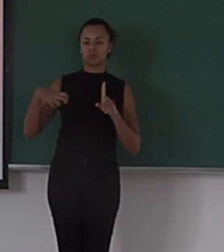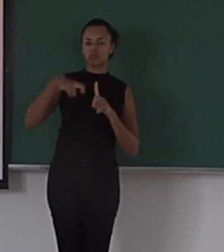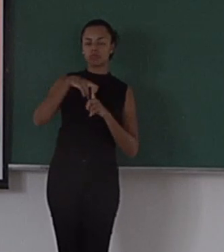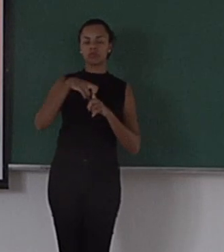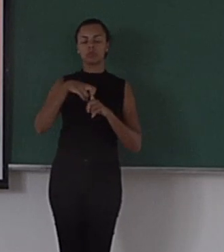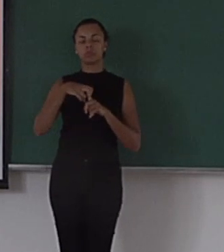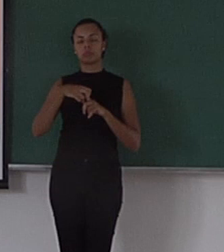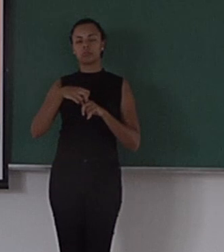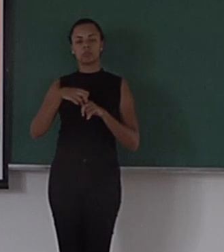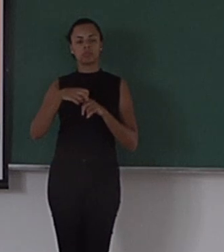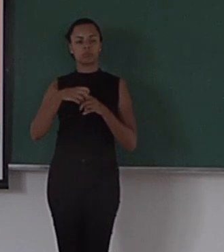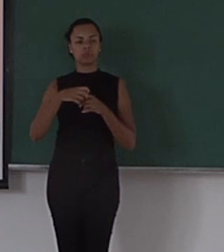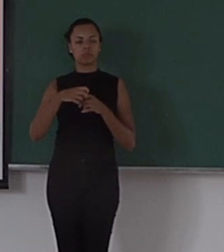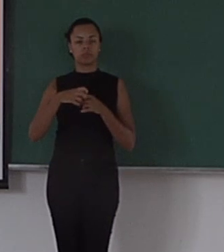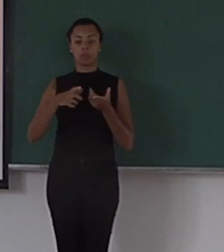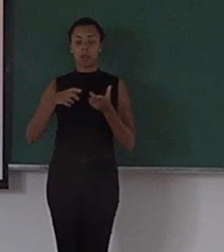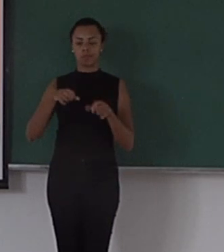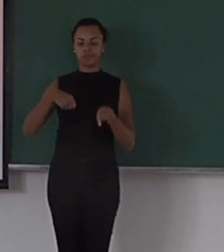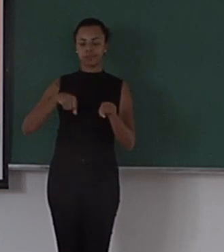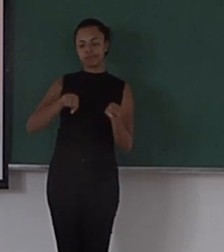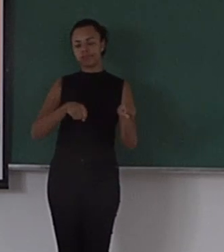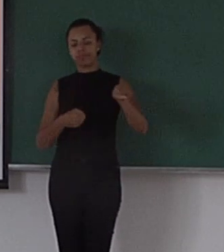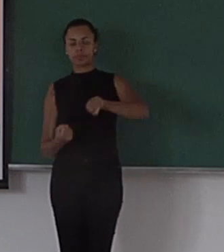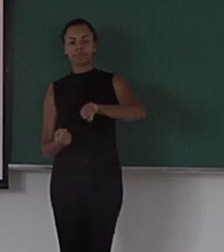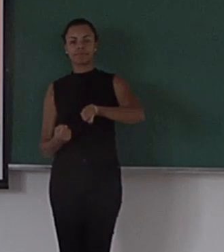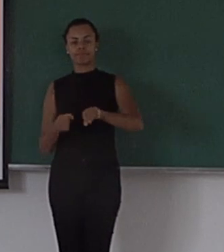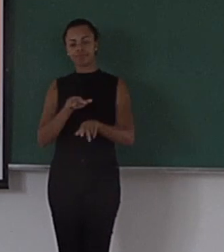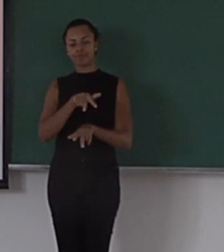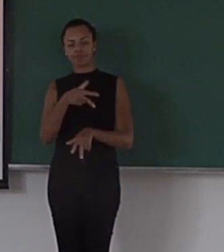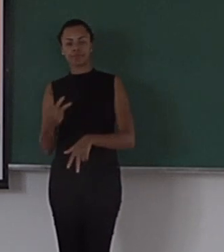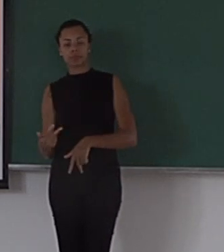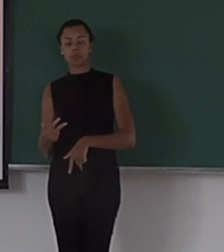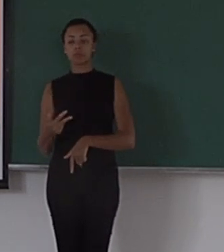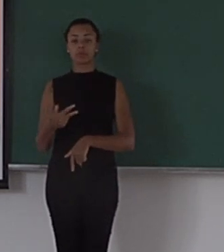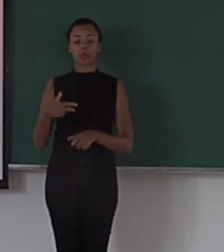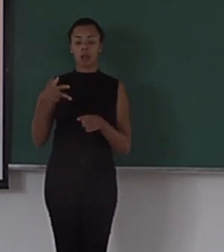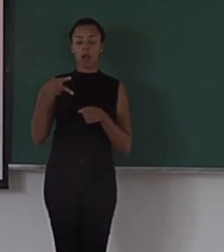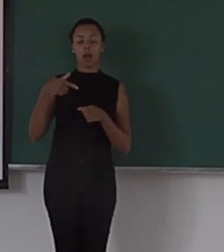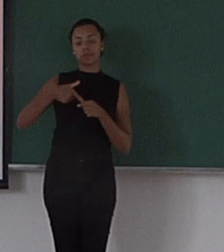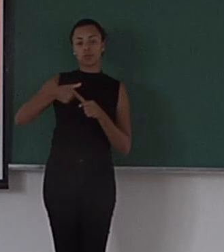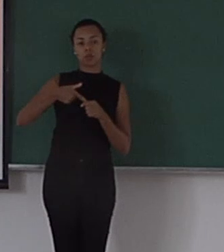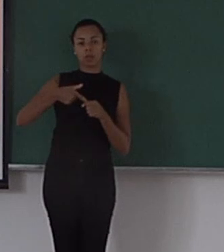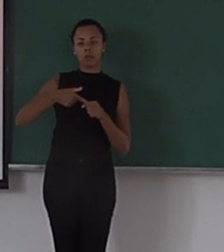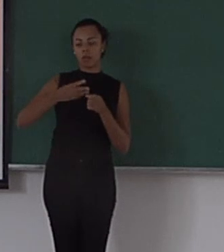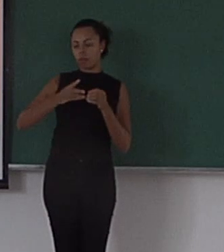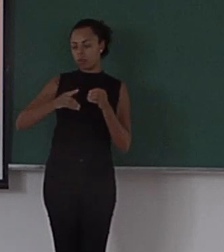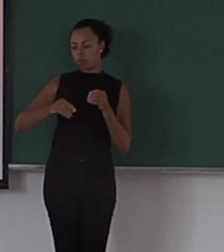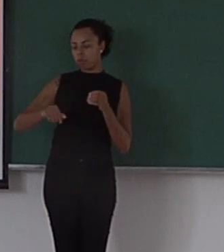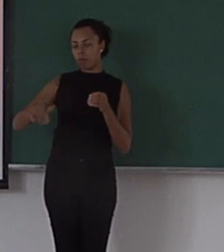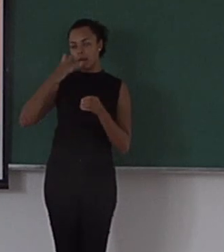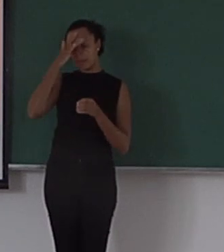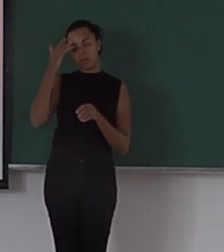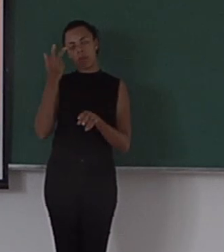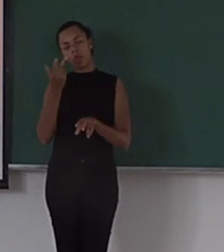sofre um acidente com um capotamento, vaza combustível, vaza gasolina, o cara fica deitado em cima daquela gasolina, ele queima todo o